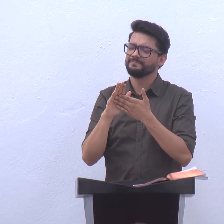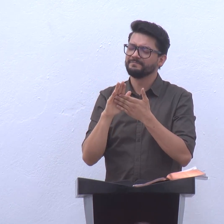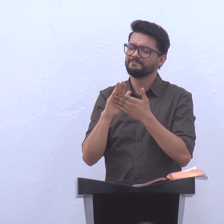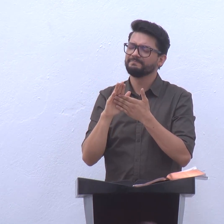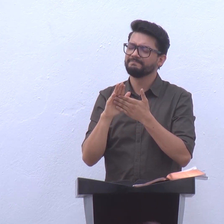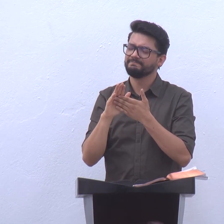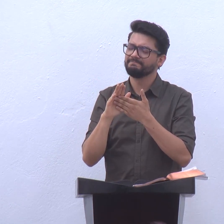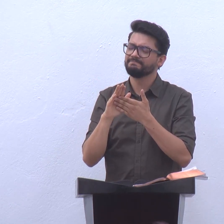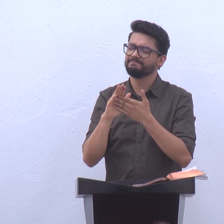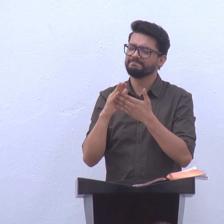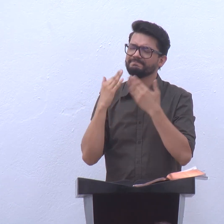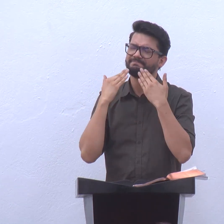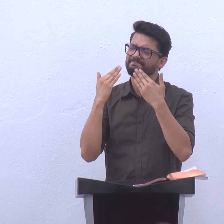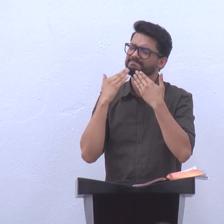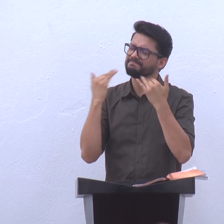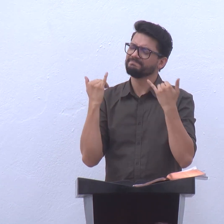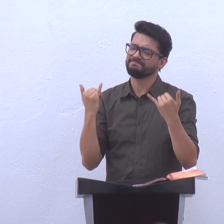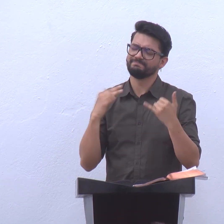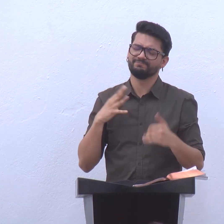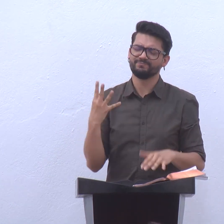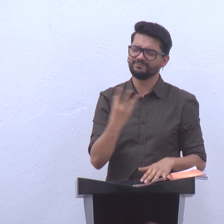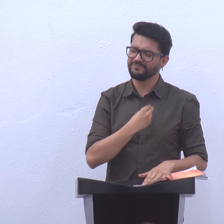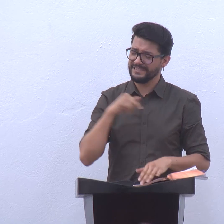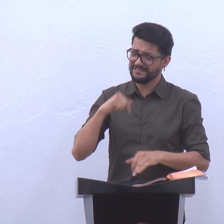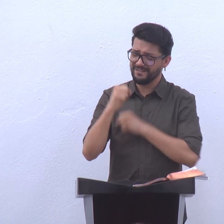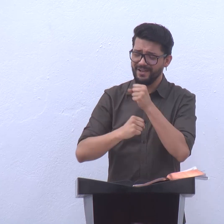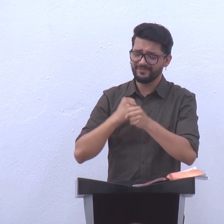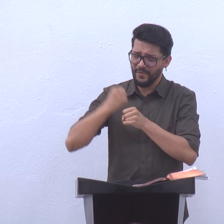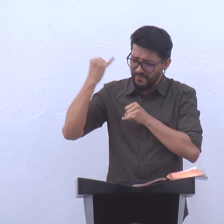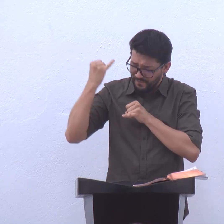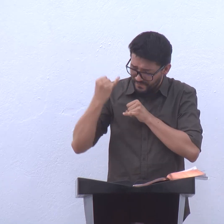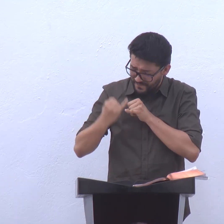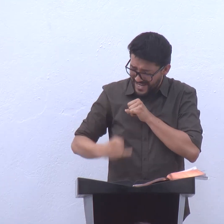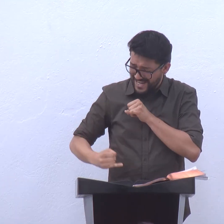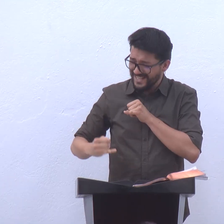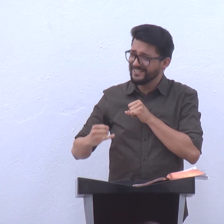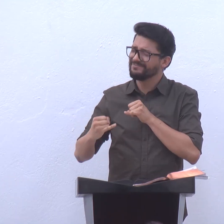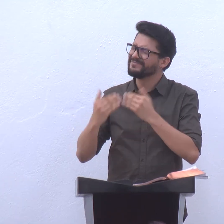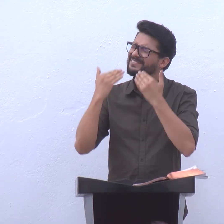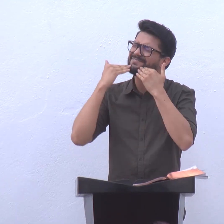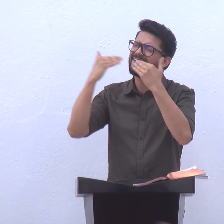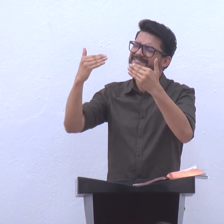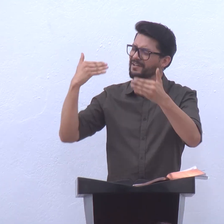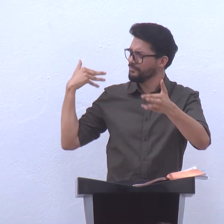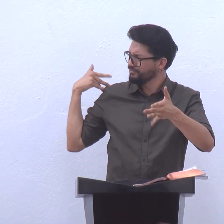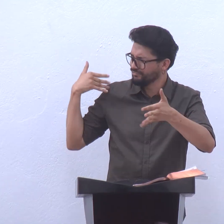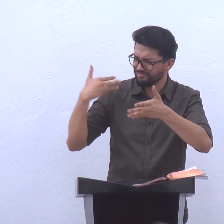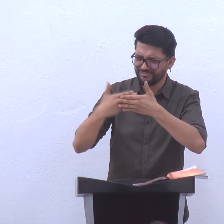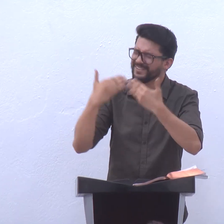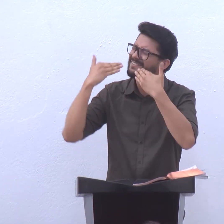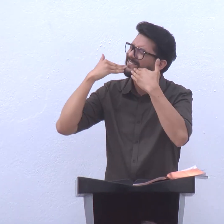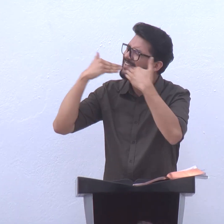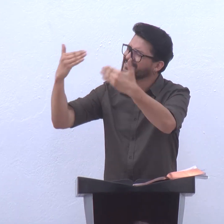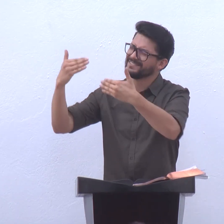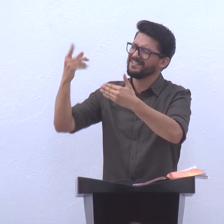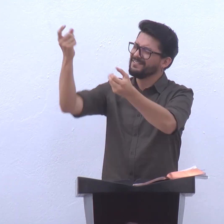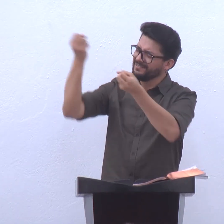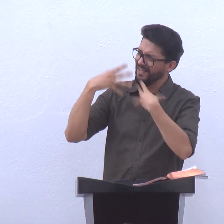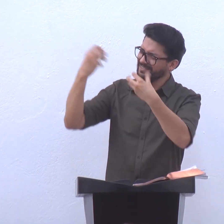en el nombre del Hijo. Llénanos. Gracias. Hoy está terminando este año y te